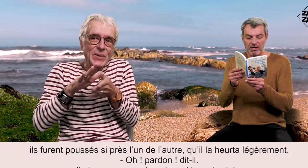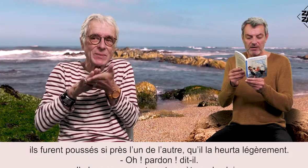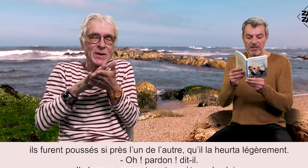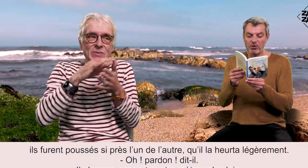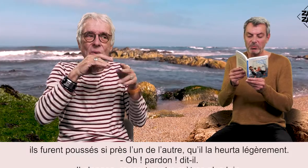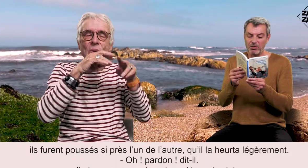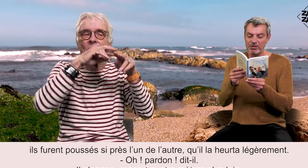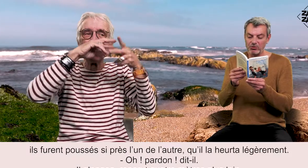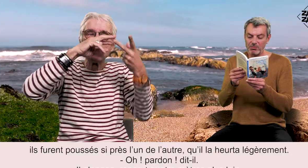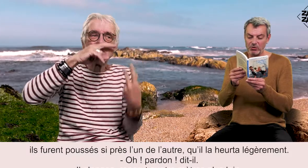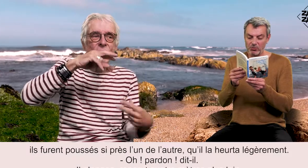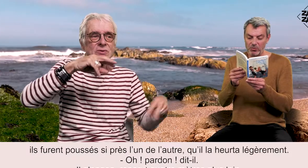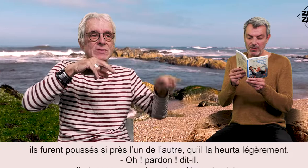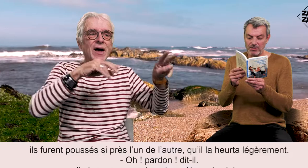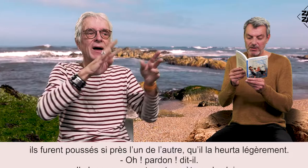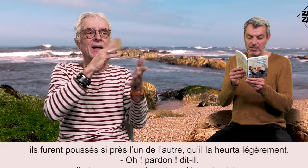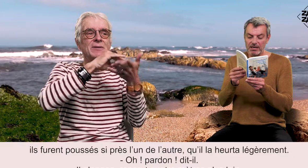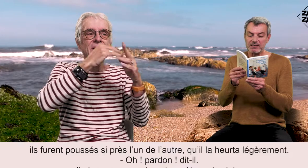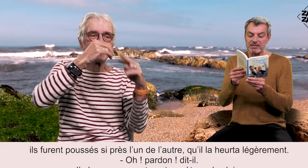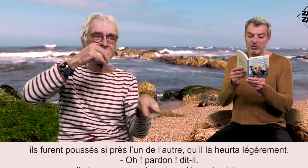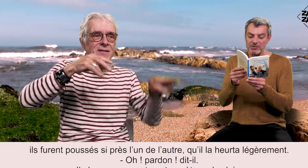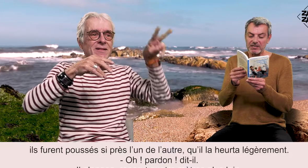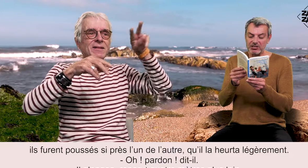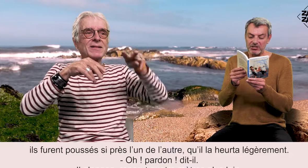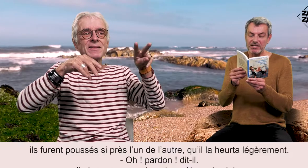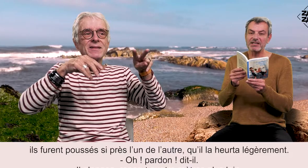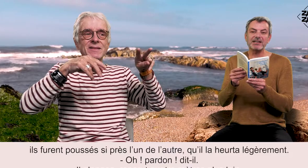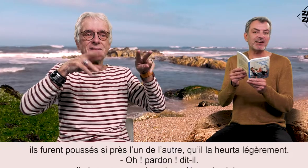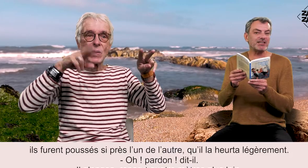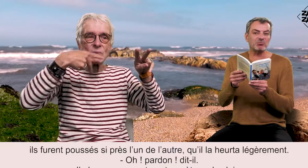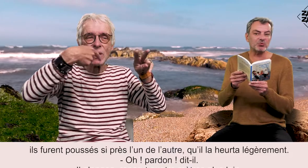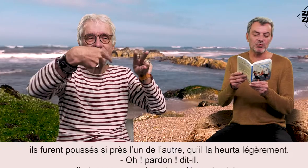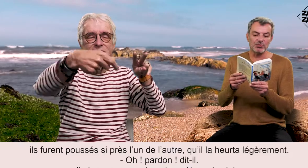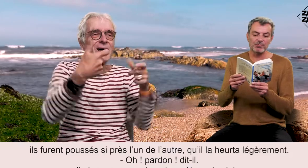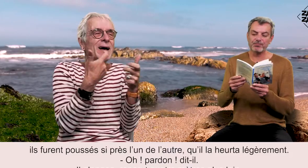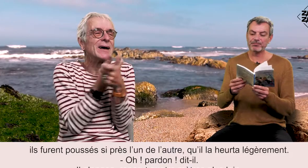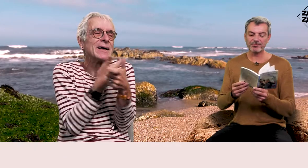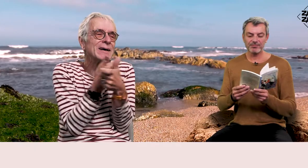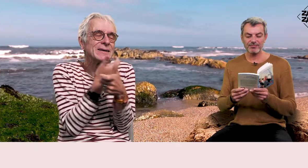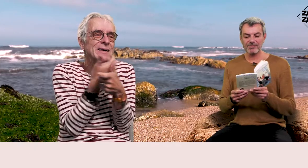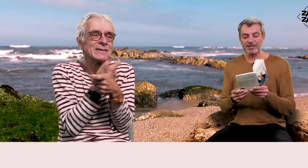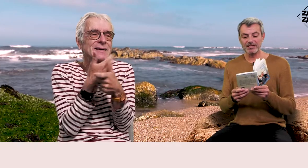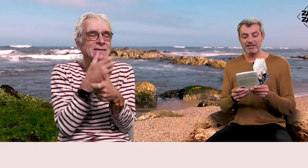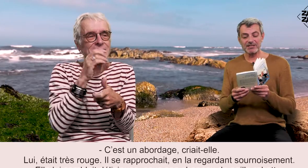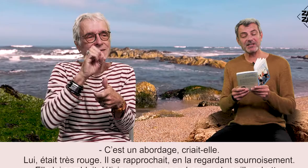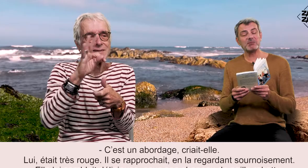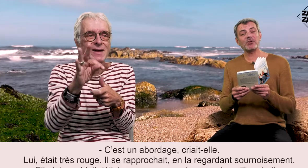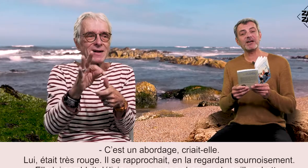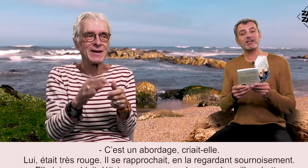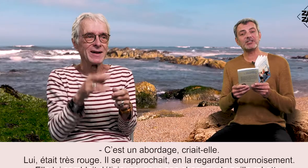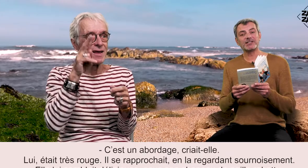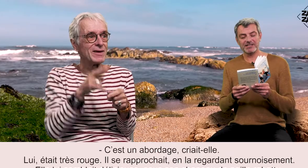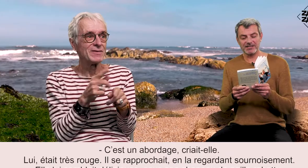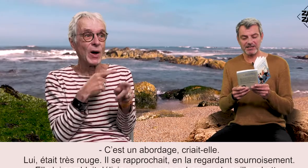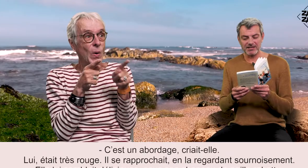plongea, reparut quatre mètres plus loin. Elle s'était remise à nager et riait beaucoup. « C'est un